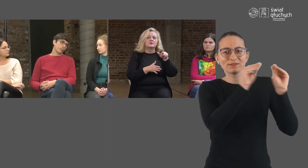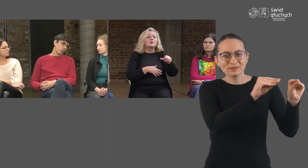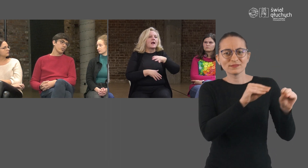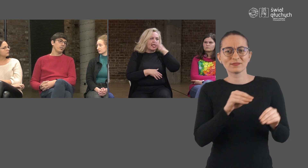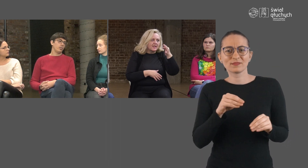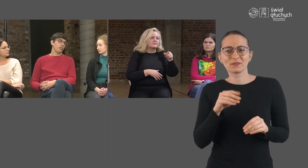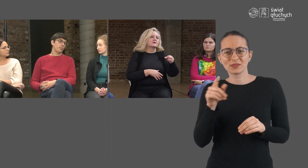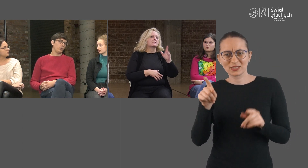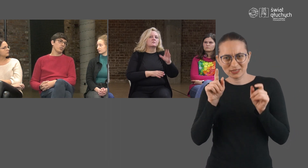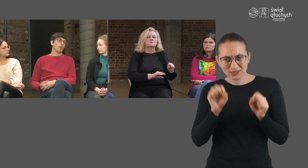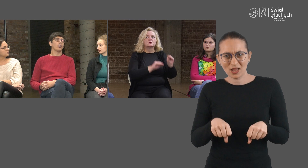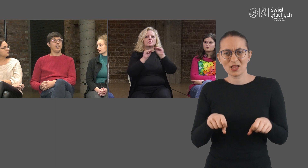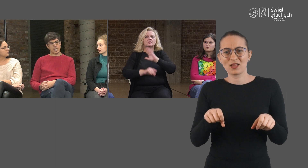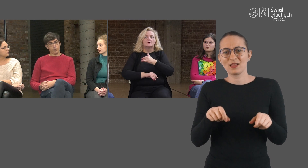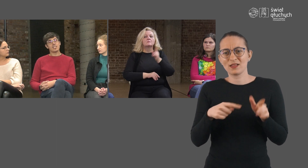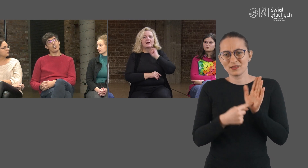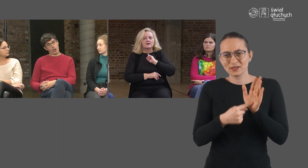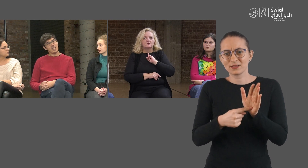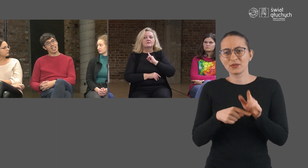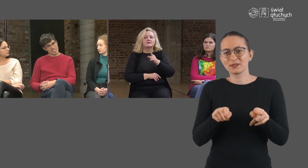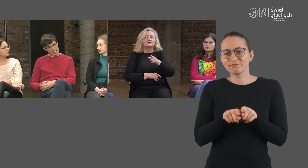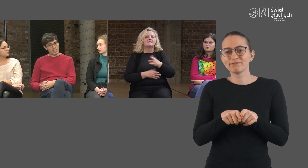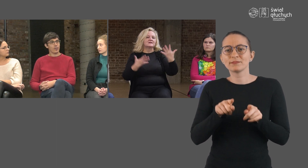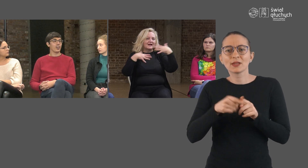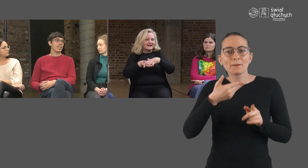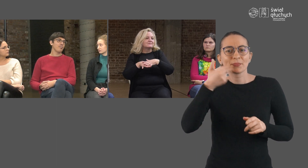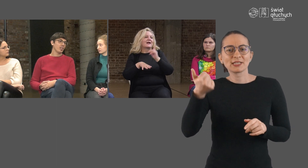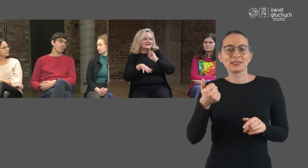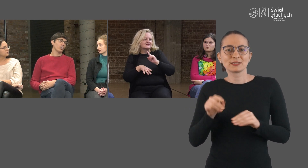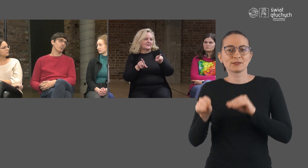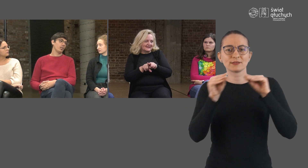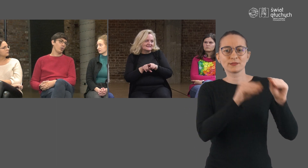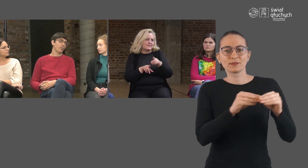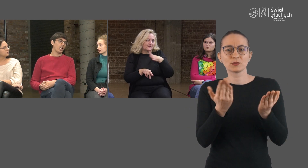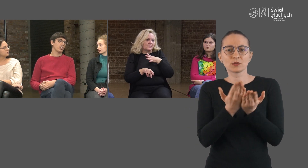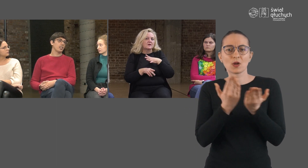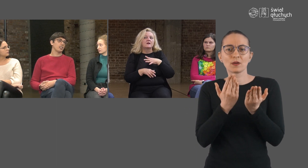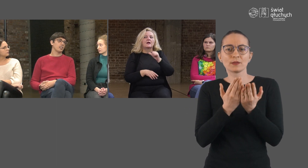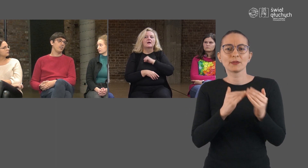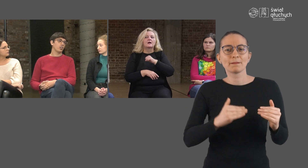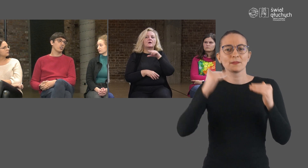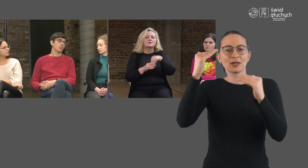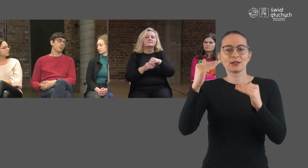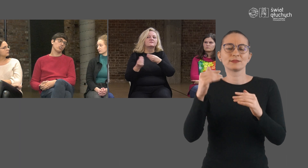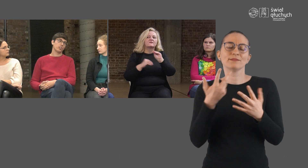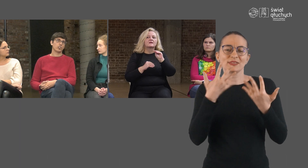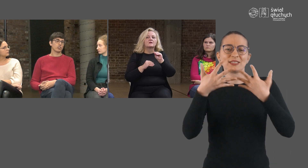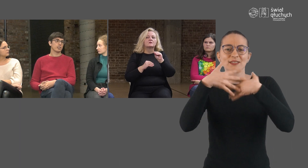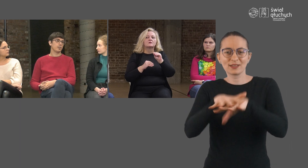lepiej. Potem zmieniłam szkołę do liceum z oddziałami integracyjnymi z powrotem, dlatego że byłam w klasie z